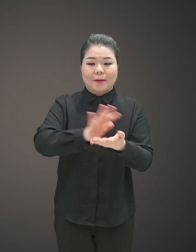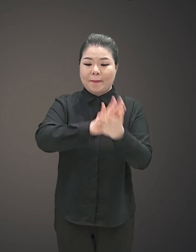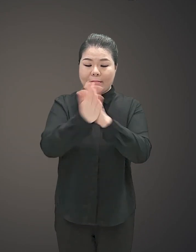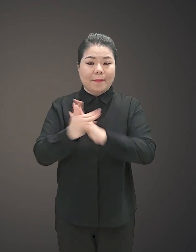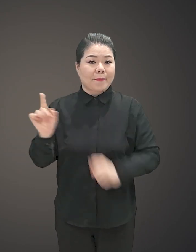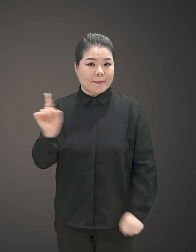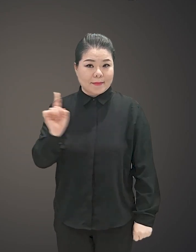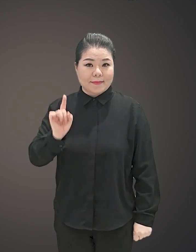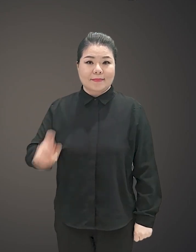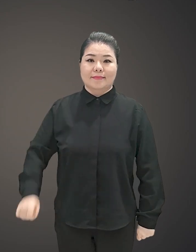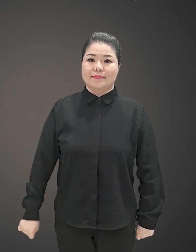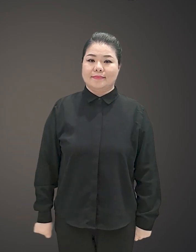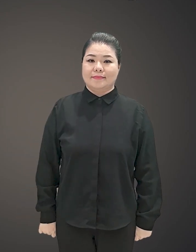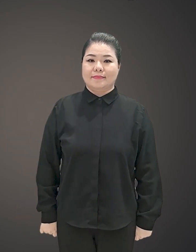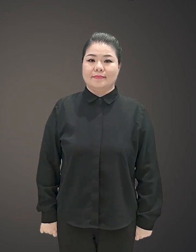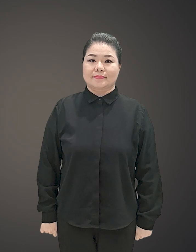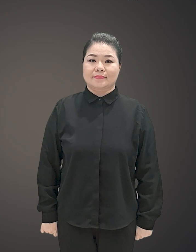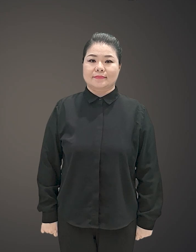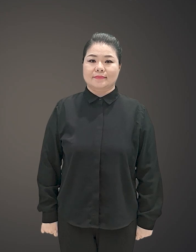변화가 있었던 것일까?